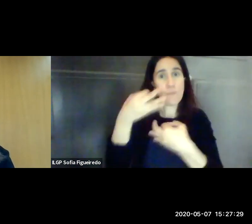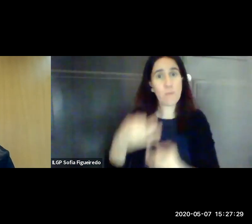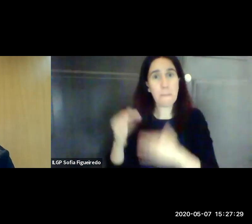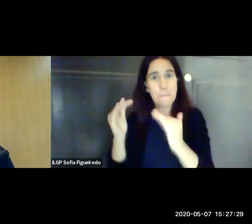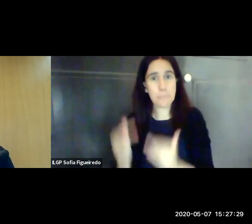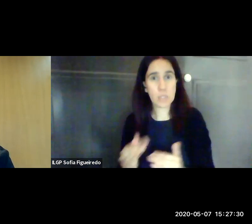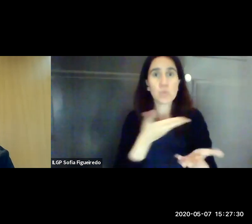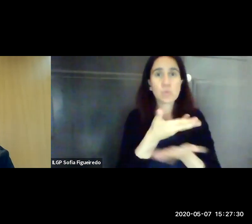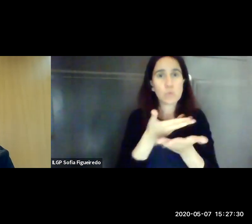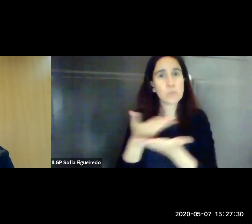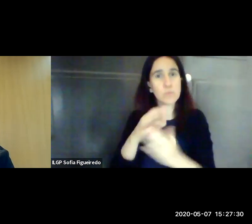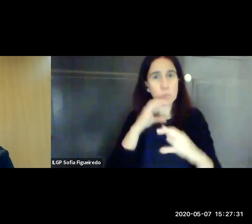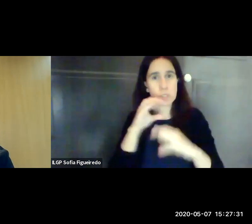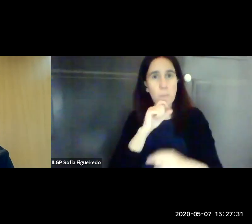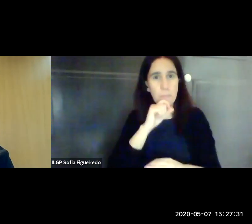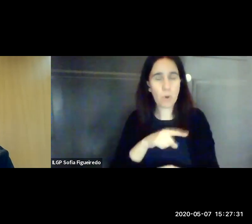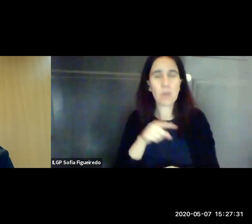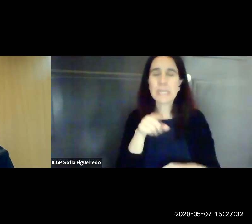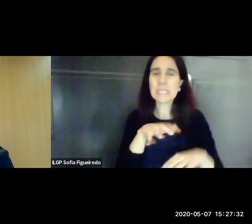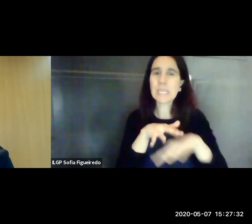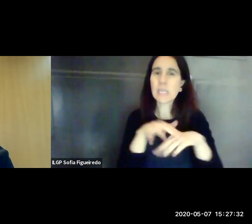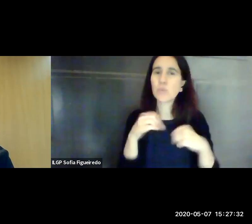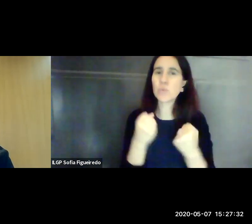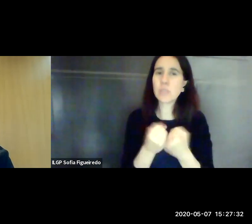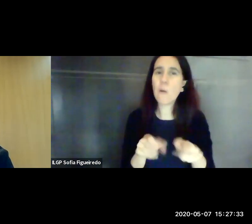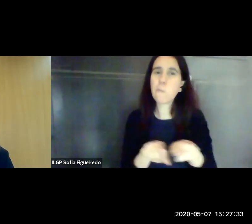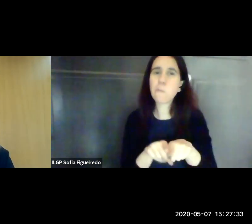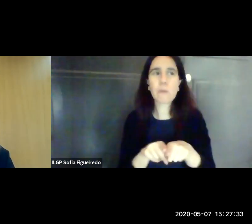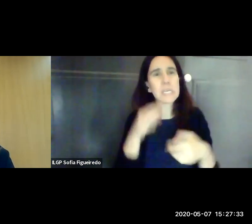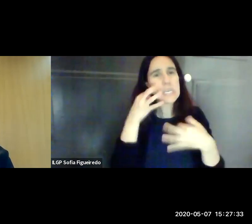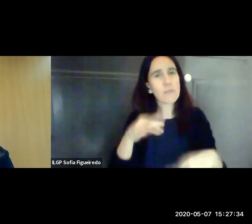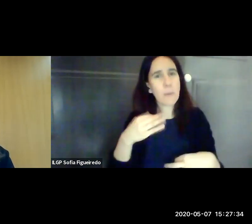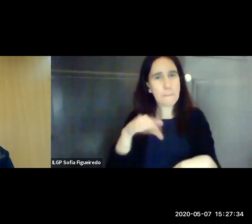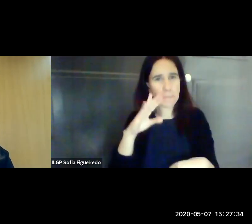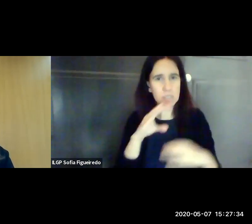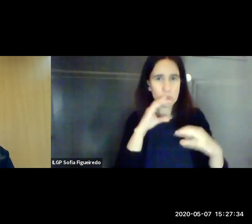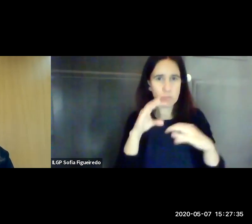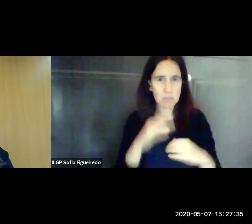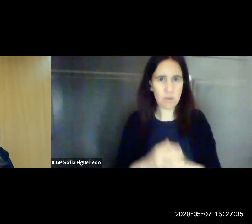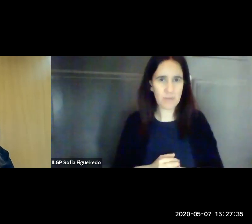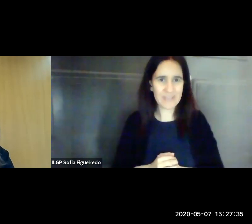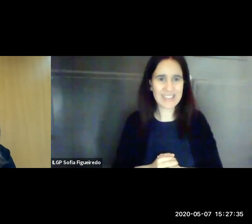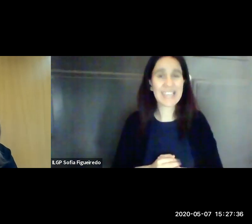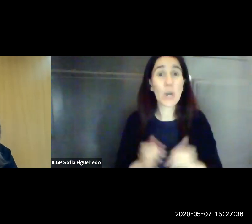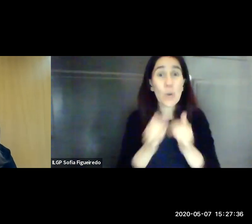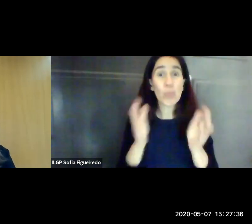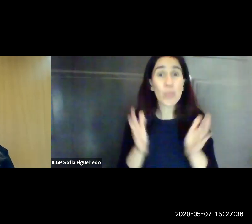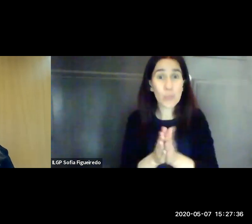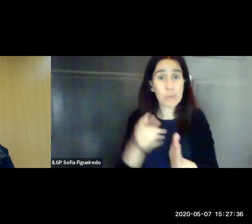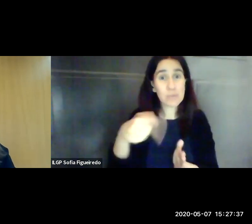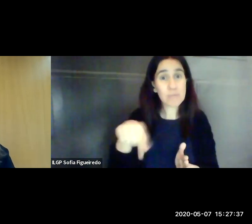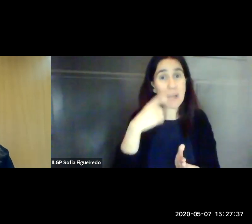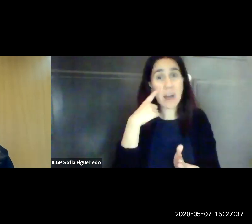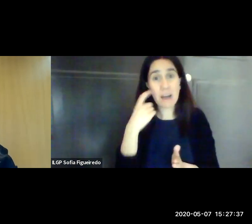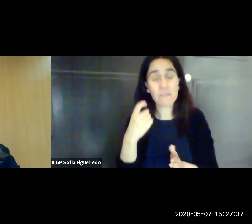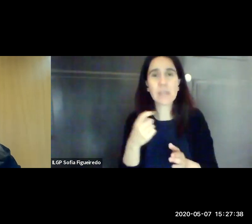sociais provavelmente aqui têm um papel da tal comunicação mais informal. Suponho que todos nós temos e fazemos parte dos nossos grupos